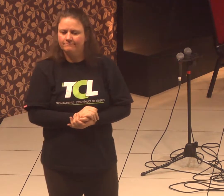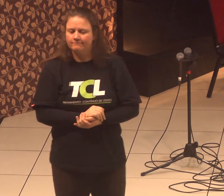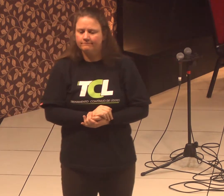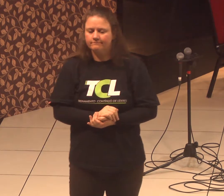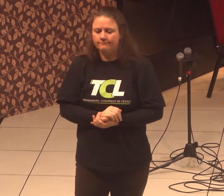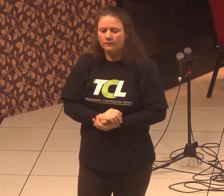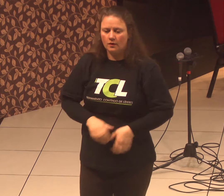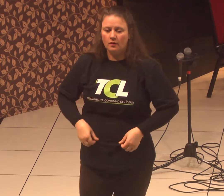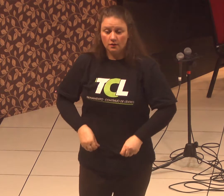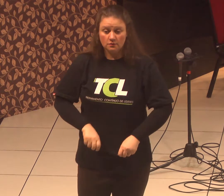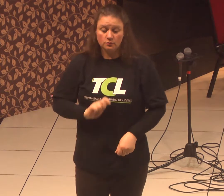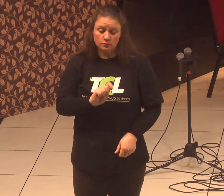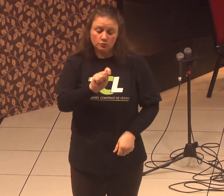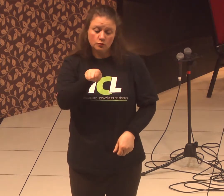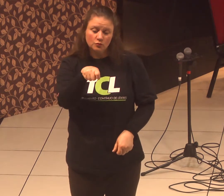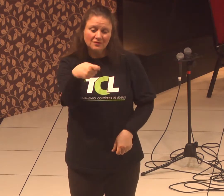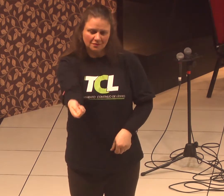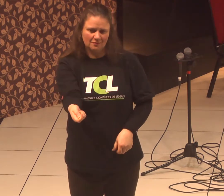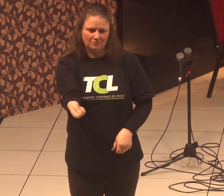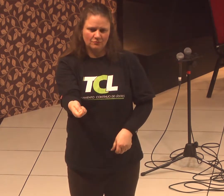Houve um sinal.